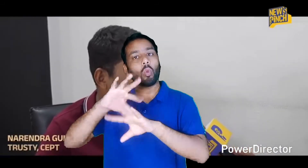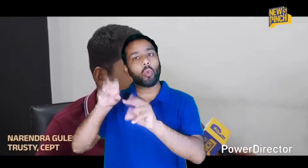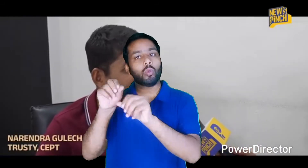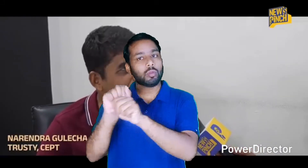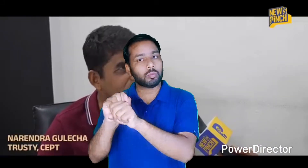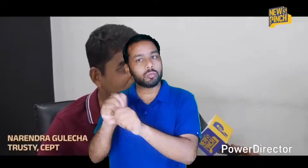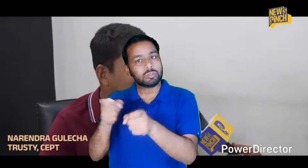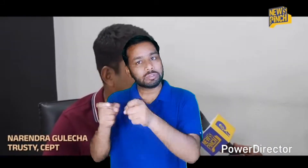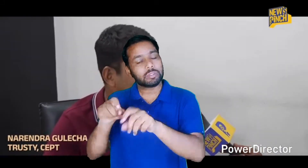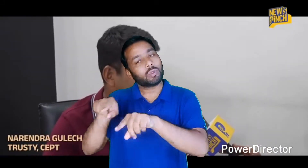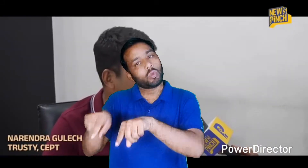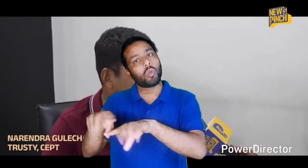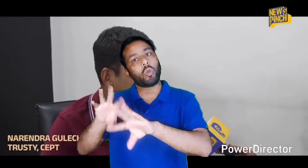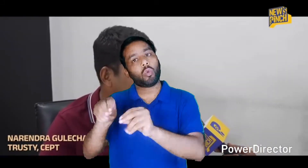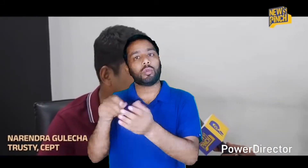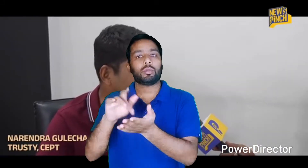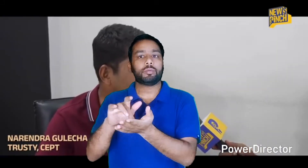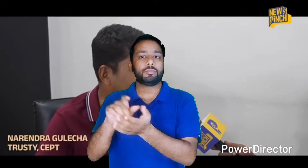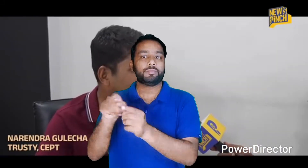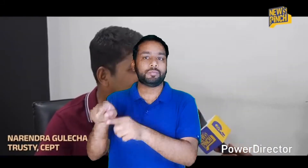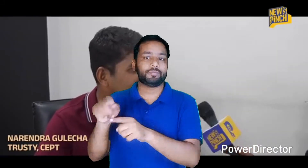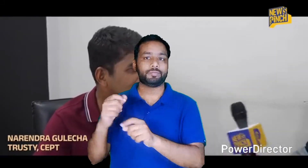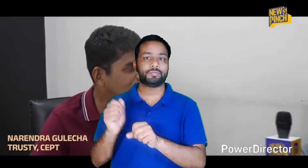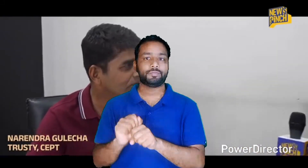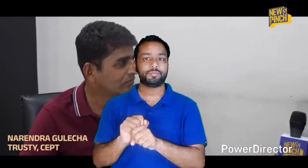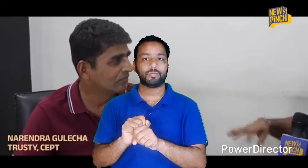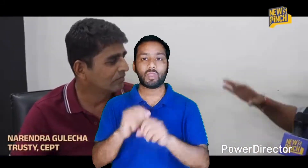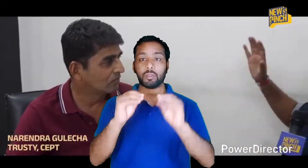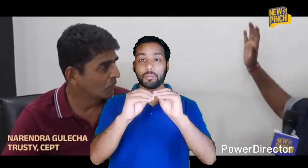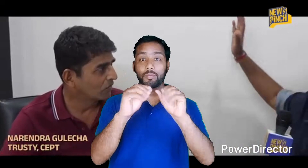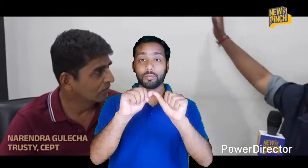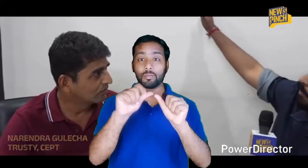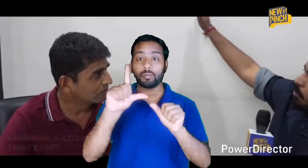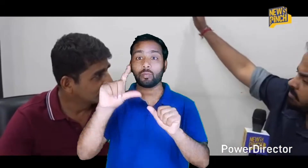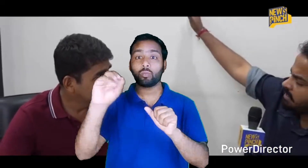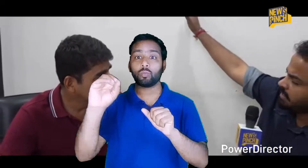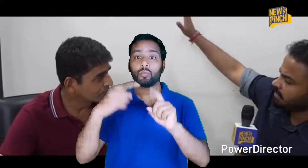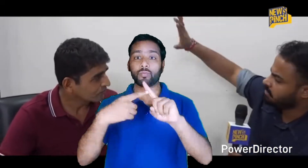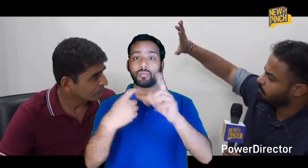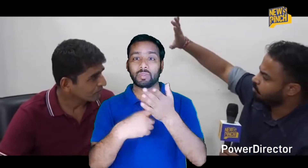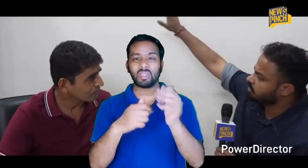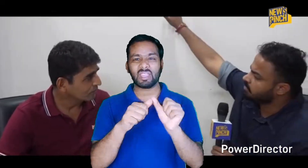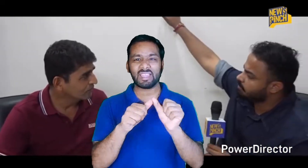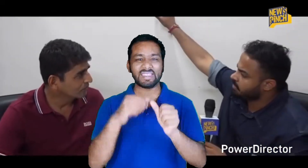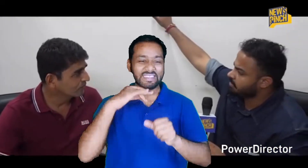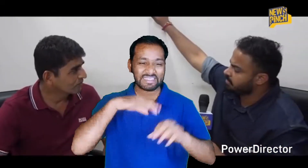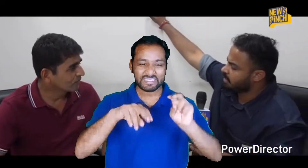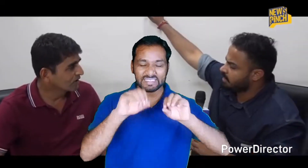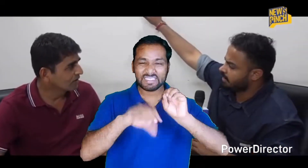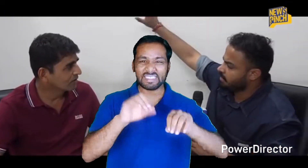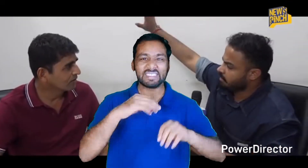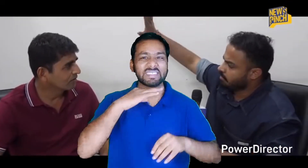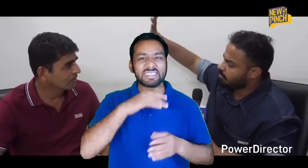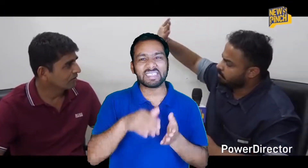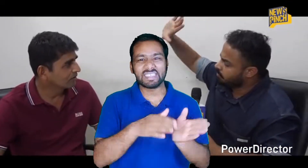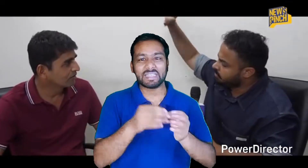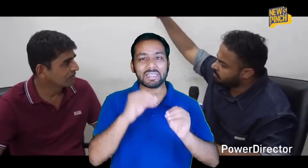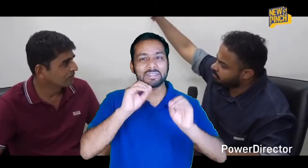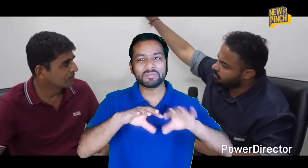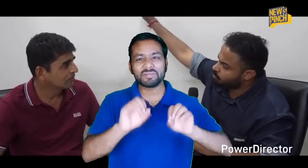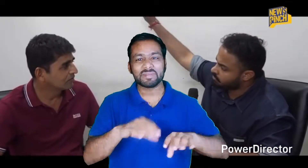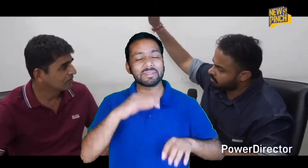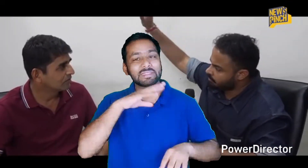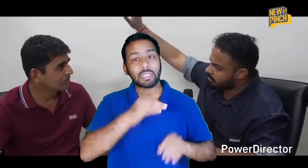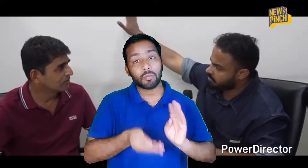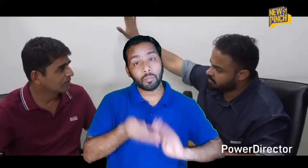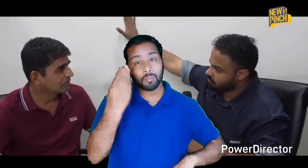बालोतरा ऑपरेट करता है वो ZLD पर ही ऑपरेट किया जाता है। इस बालोतरा में भी बहुत सारा इलाका है जहाँ बहुत गंदा पानी दिख रहा है और नदी